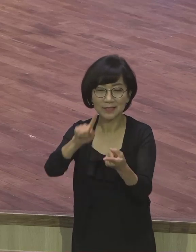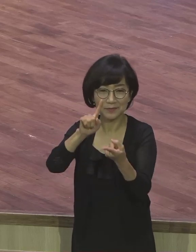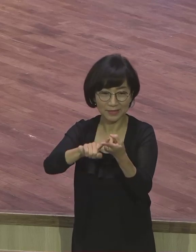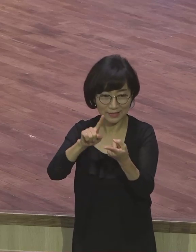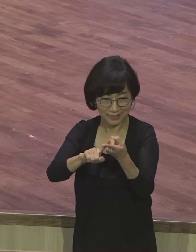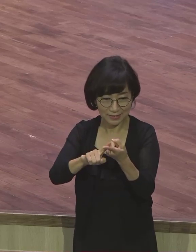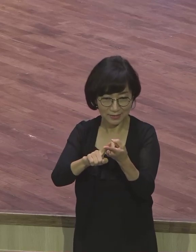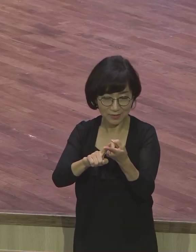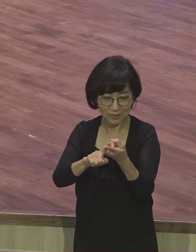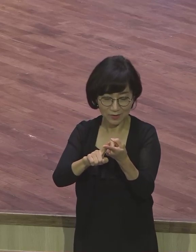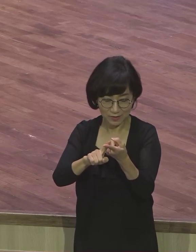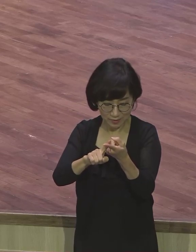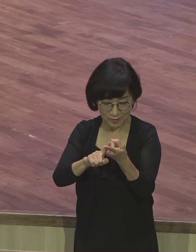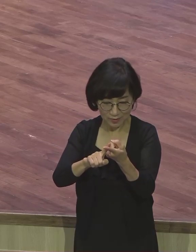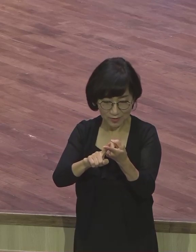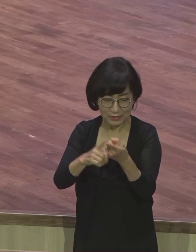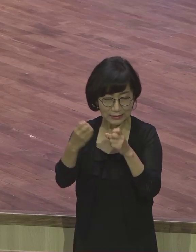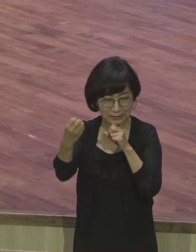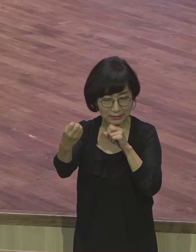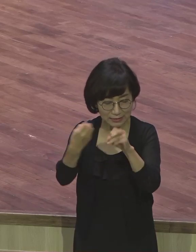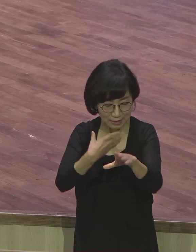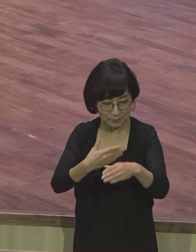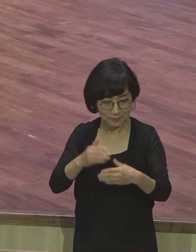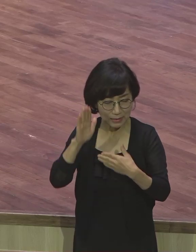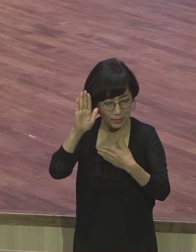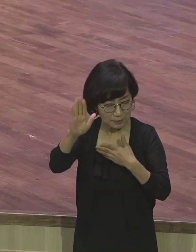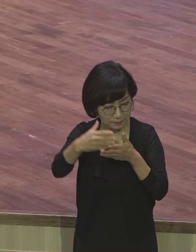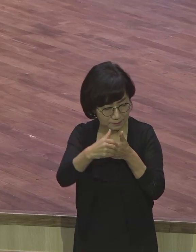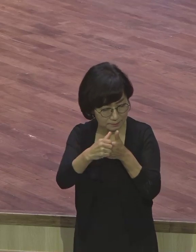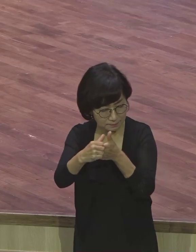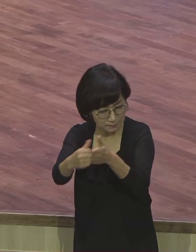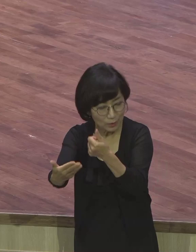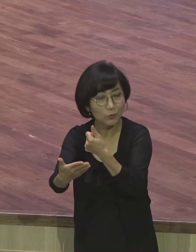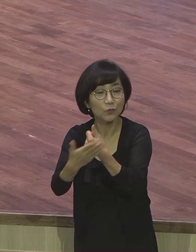강조하고 또 거기에 대한 답과 이정표를 주고 있습니다.